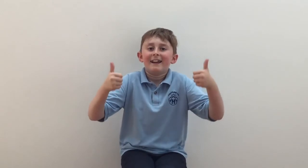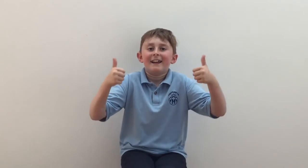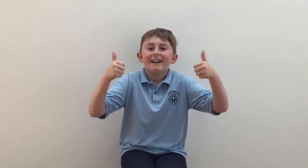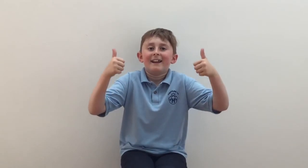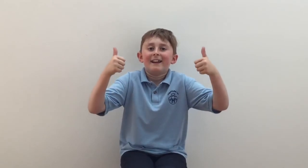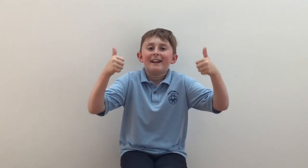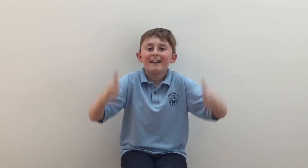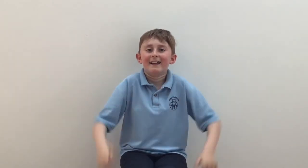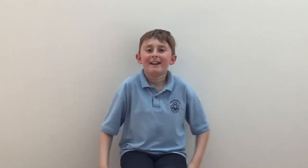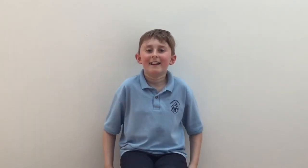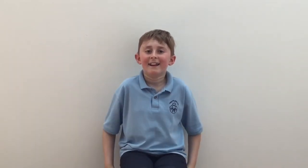Cymru